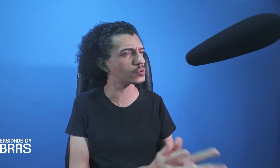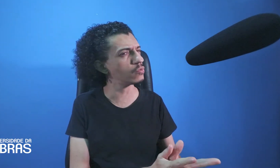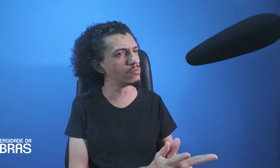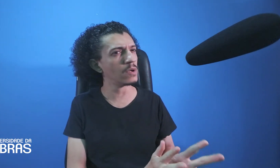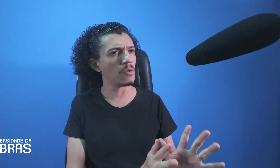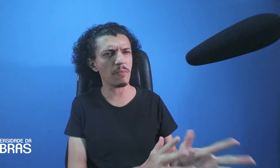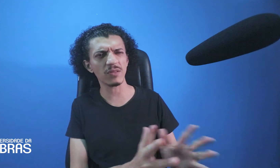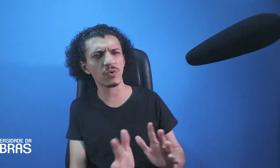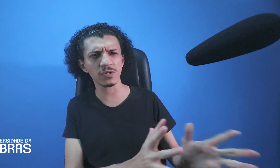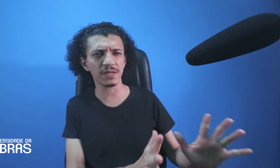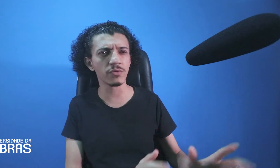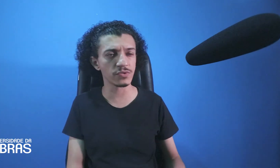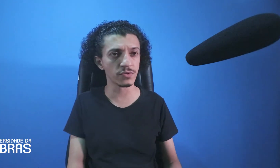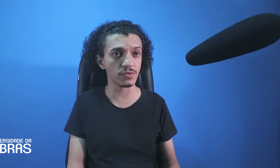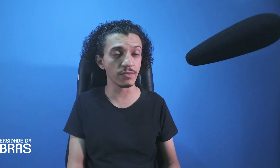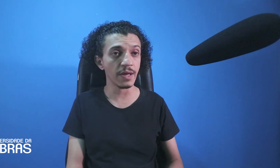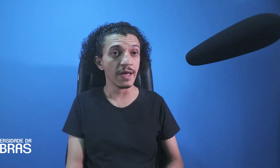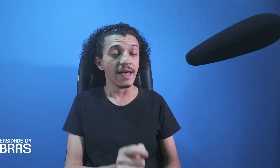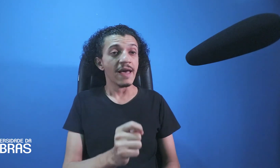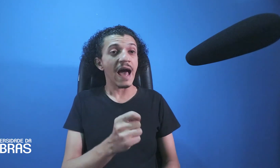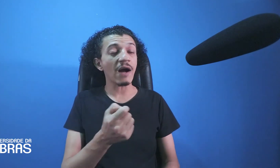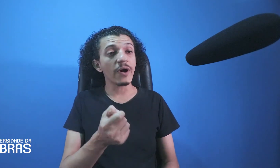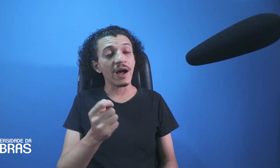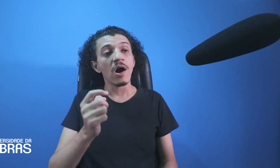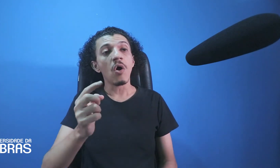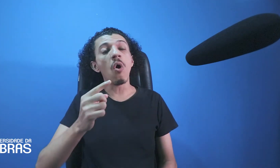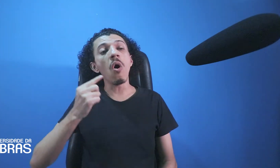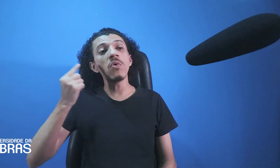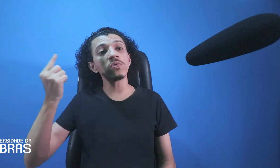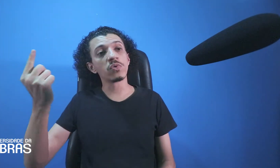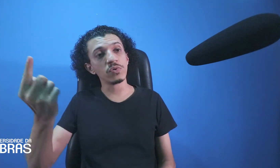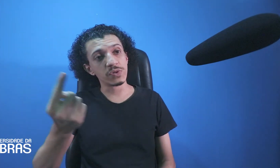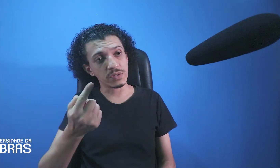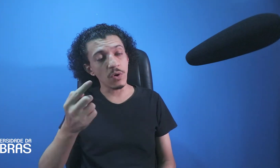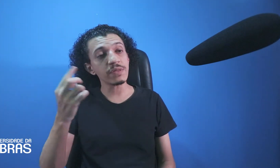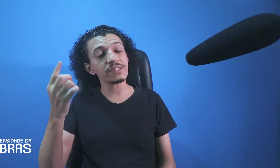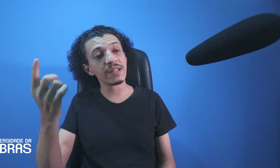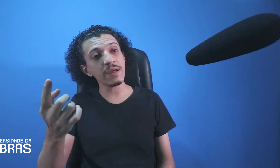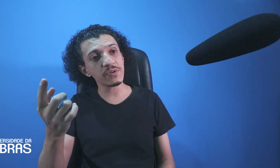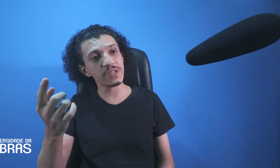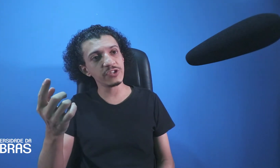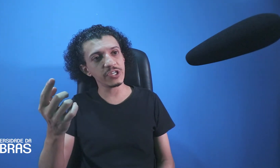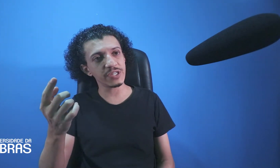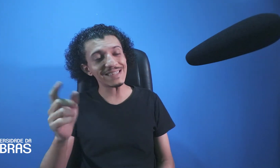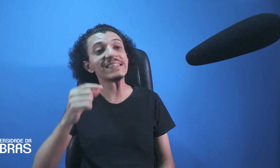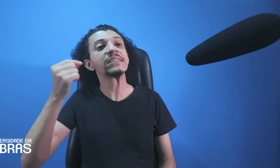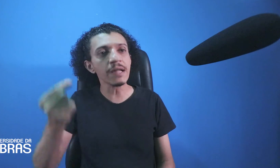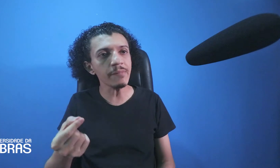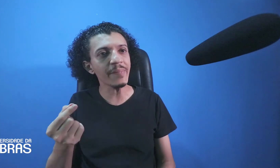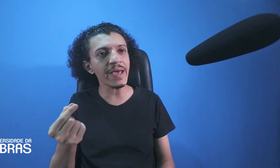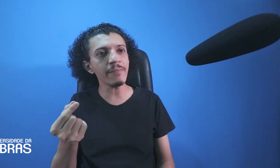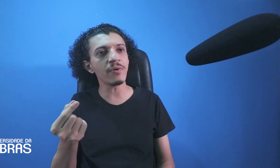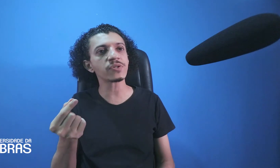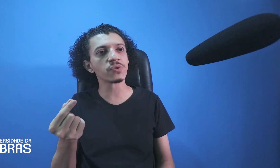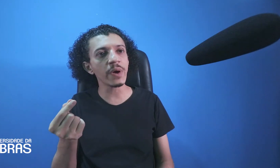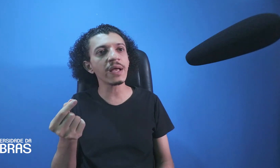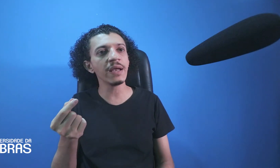Sul. Mato Grosso do Sul. Agora, outras tribos indígenas também possuem